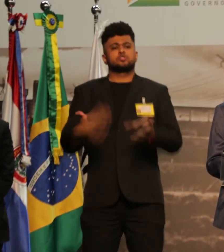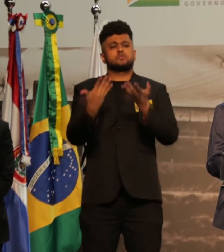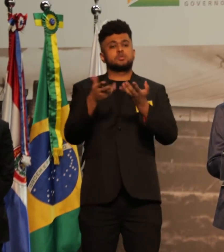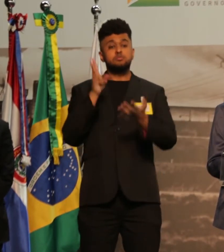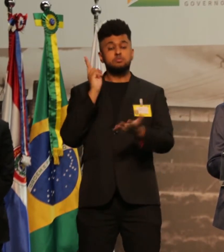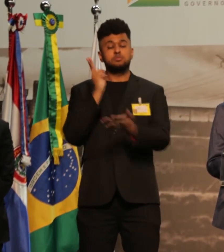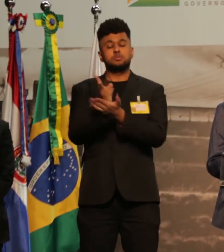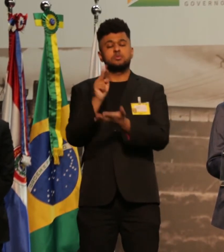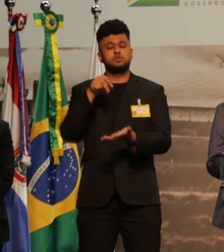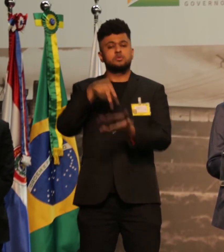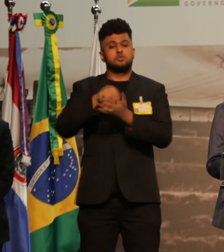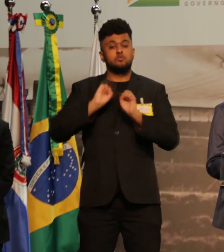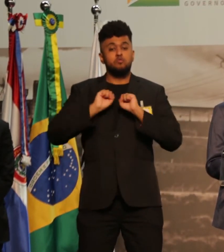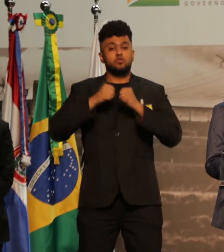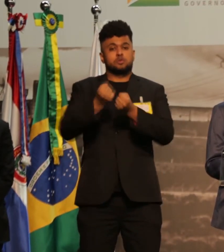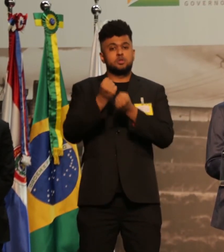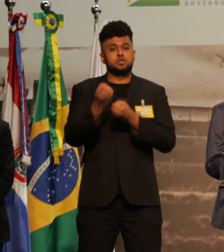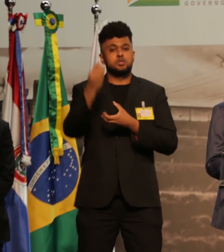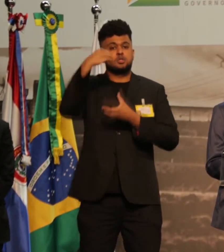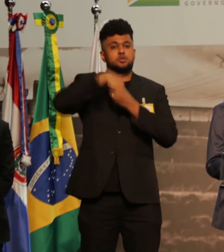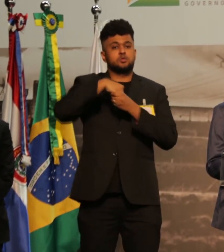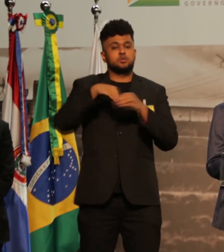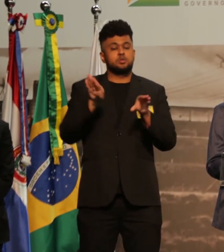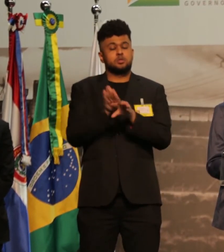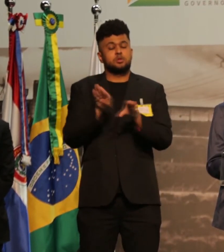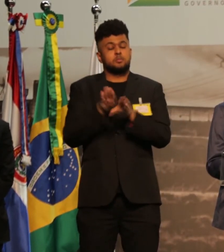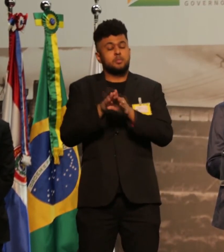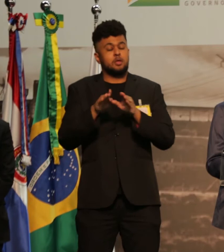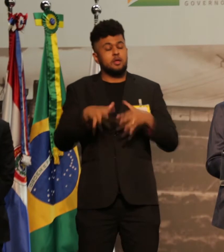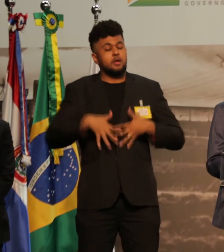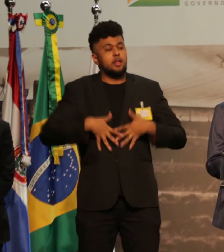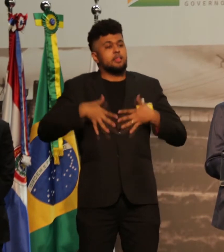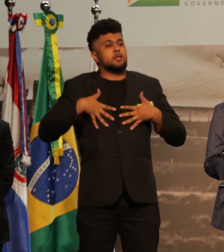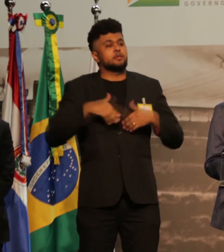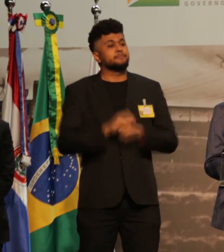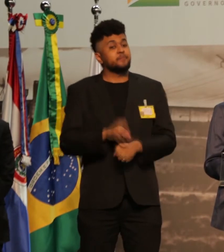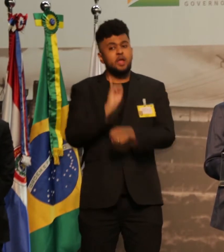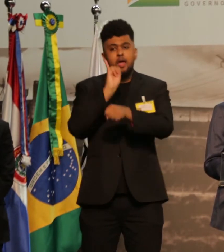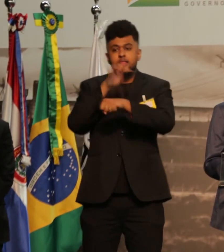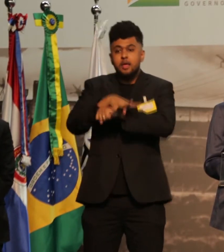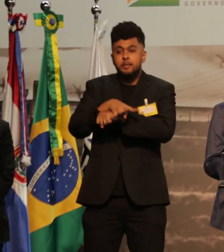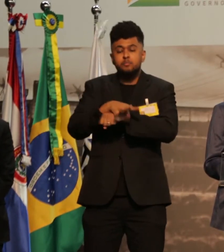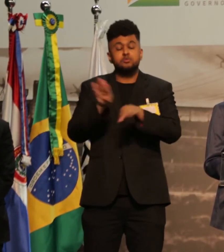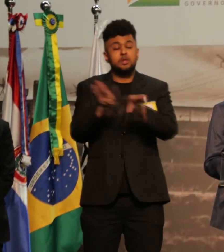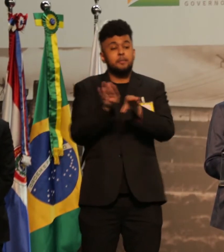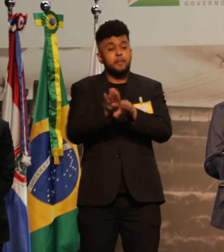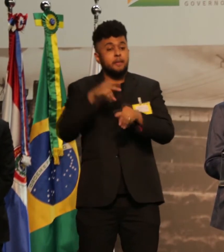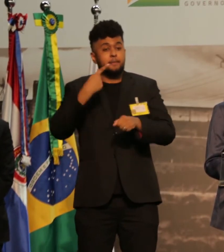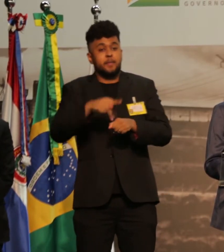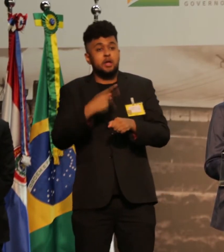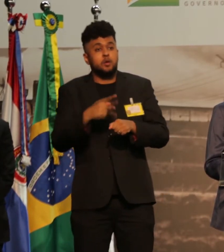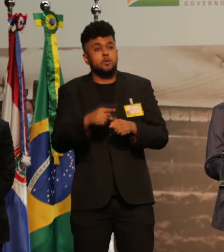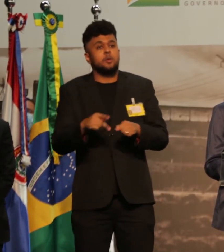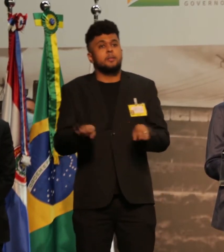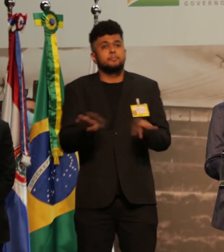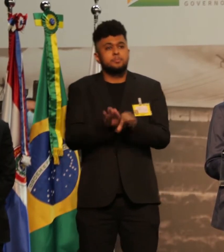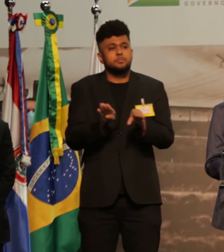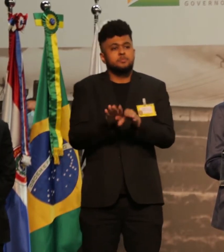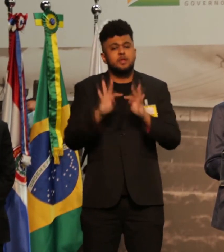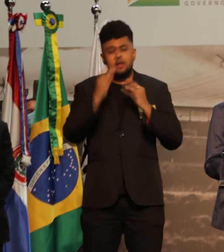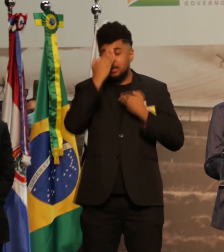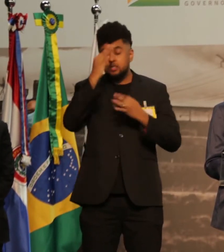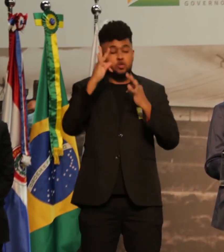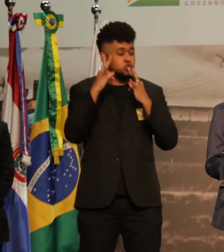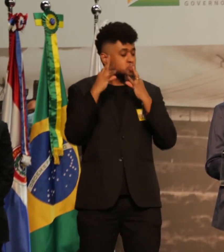permanente, fortaleza interior e diuturna alegria. A Itaipu Margem Paraguaia agradeço a todos,